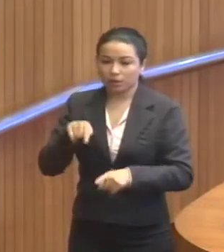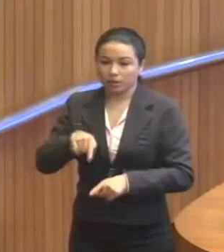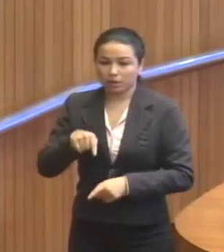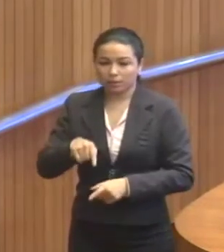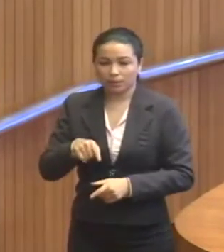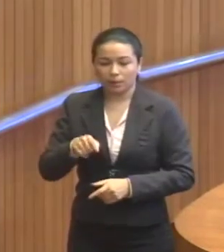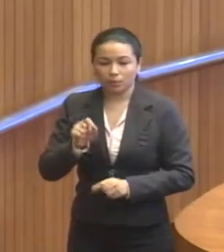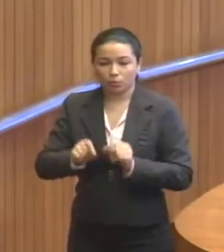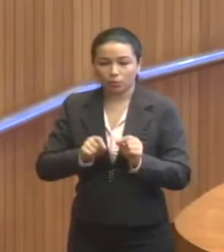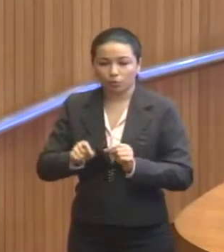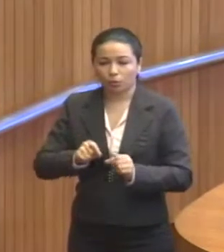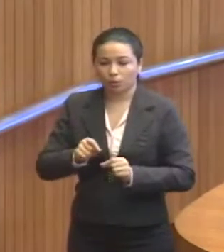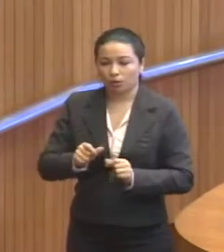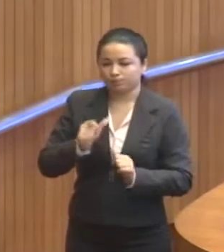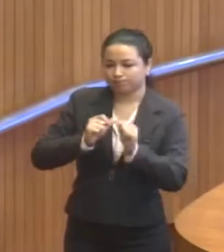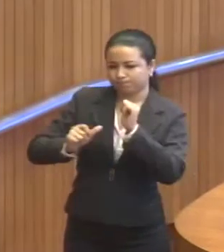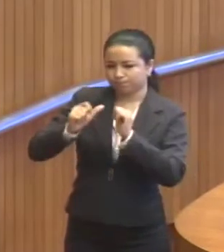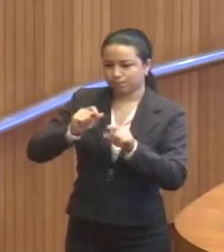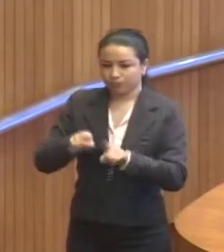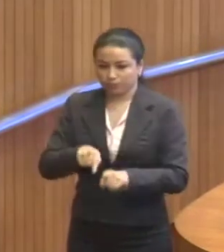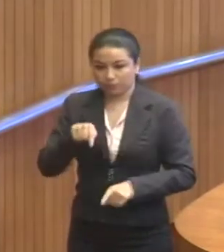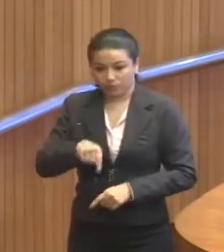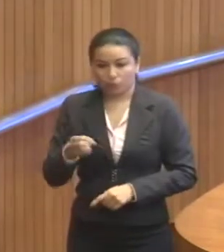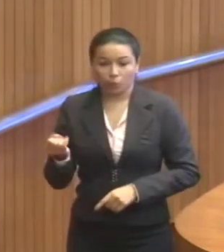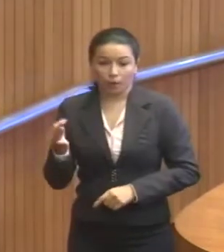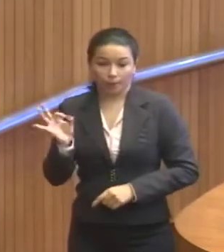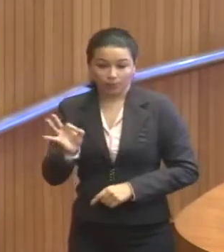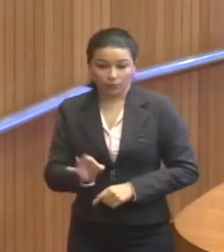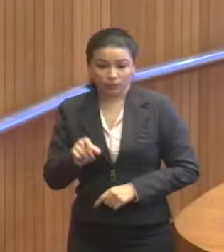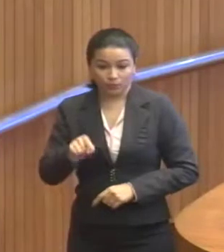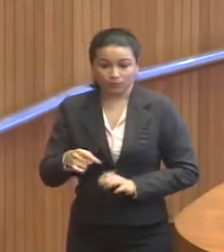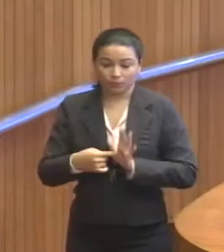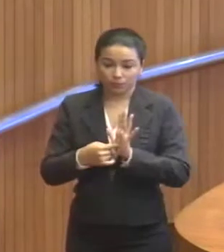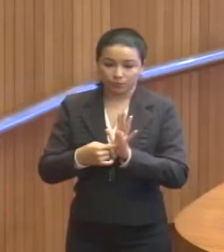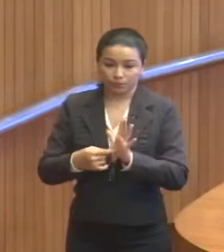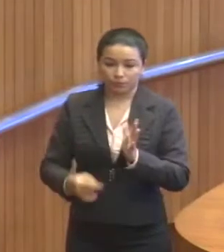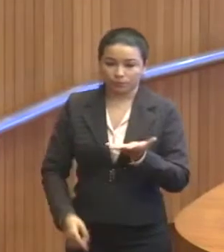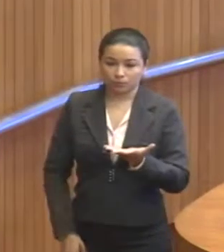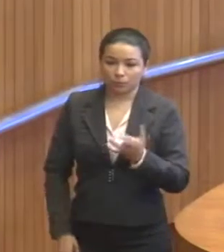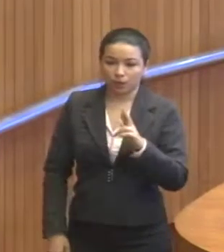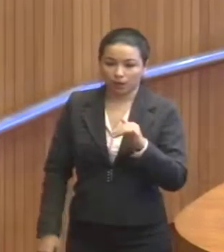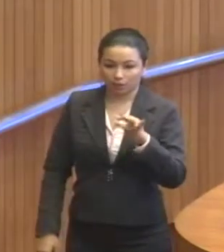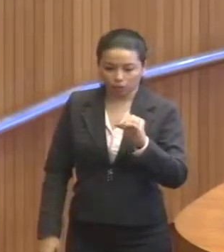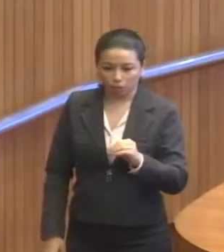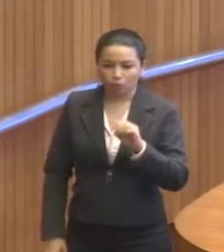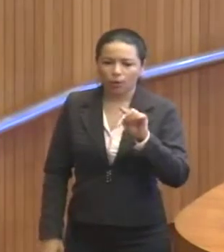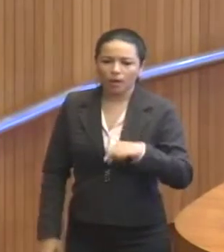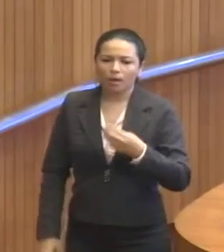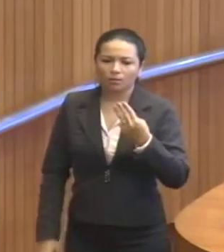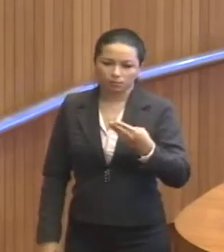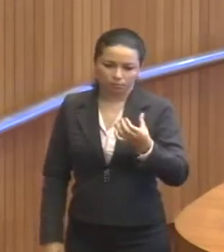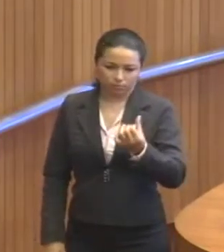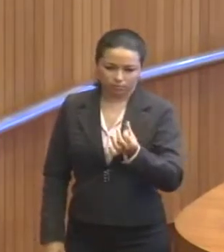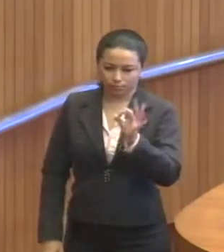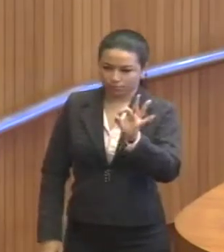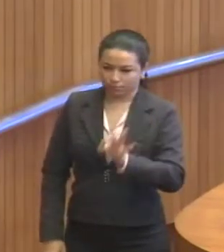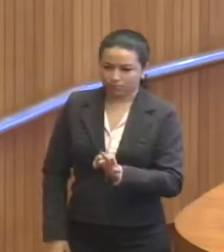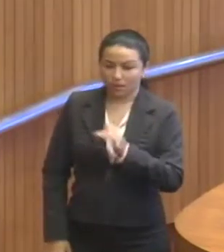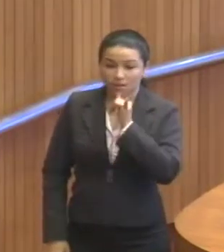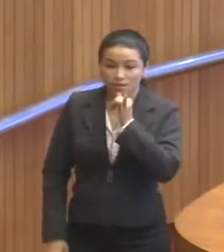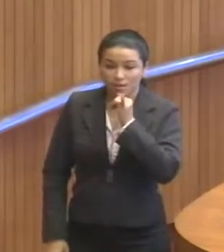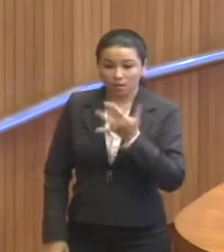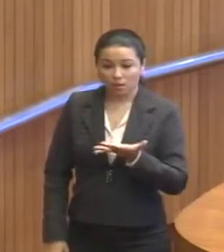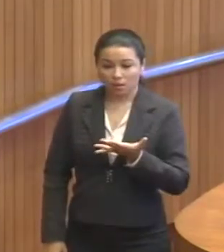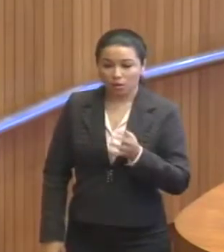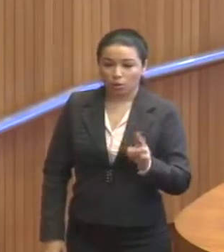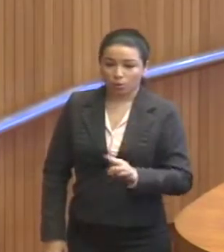da ingestão de bebida alcoólica, o percentual apresentado pelo relatório é de 36%, por